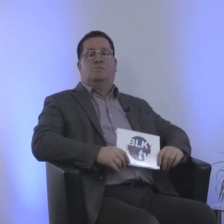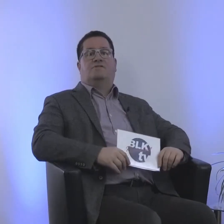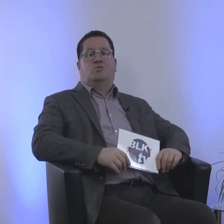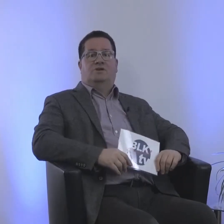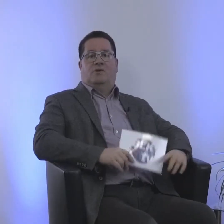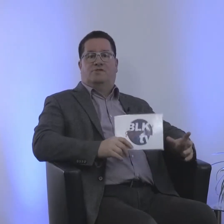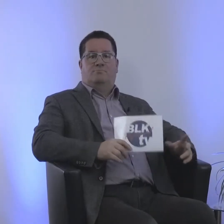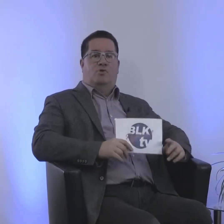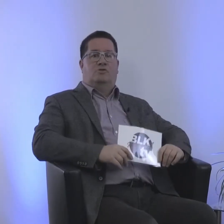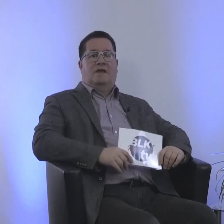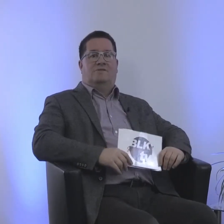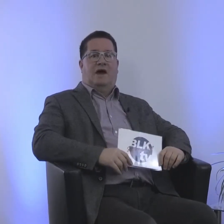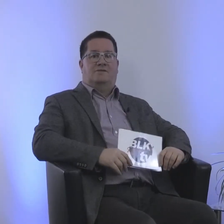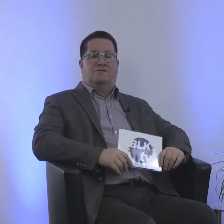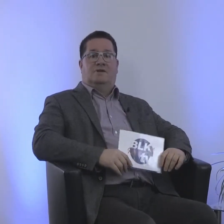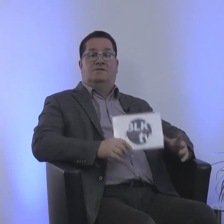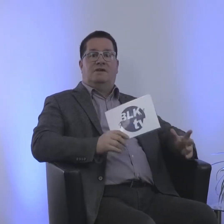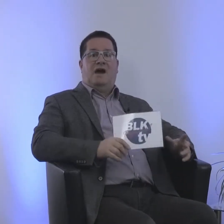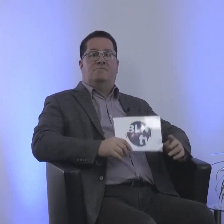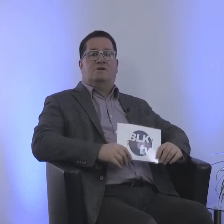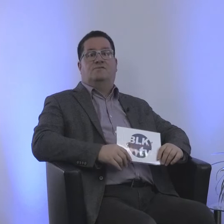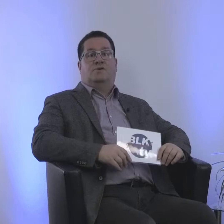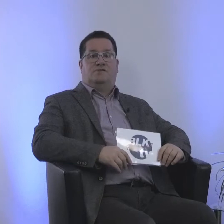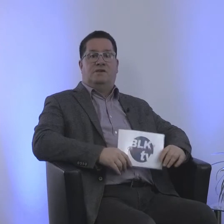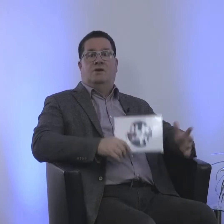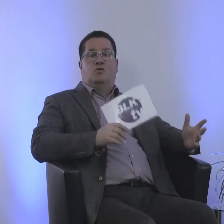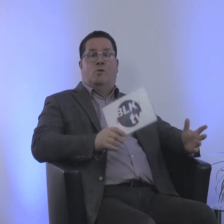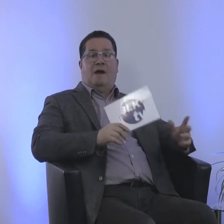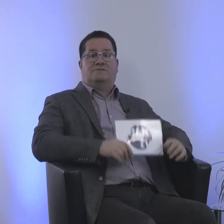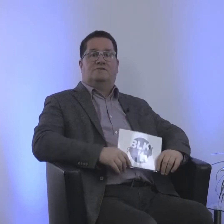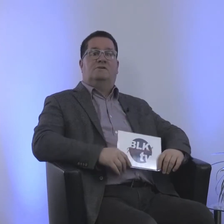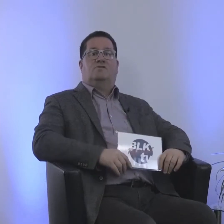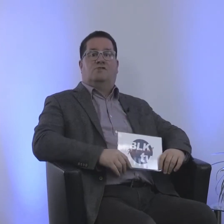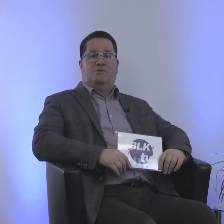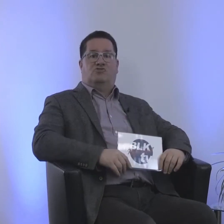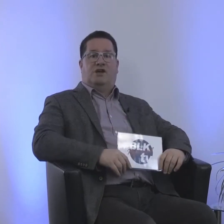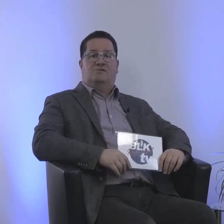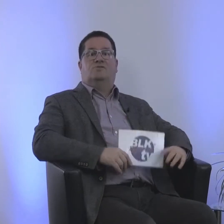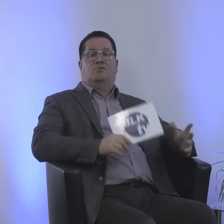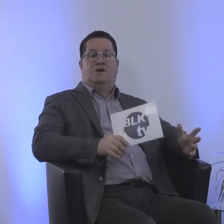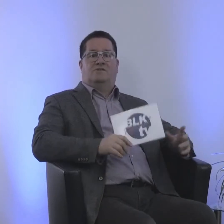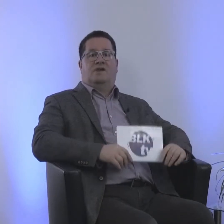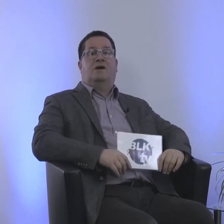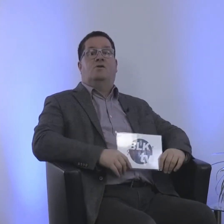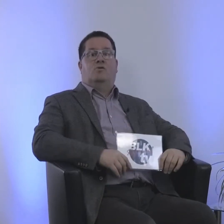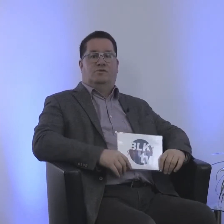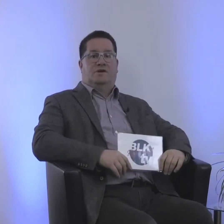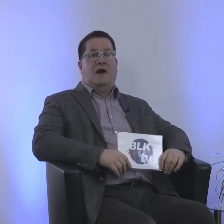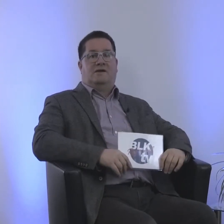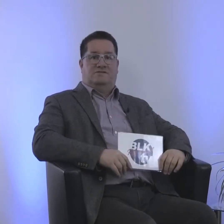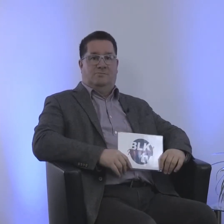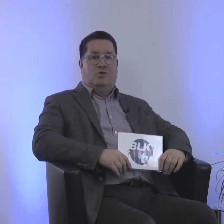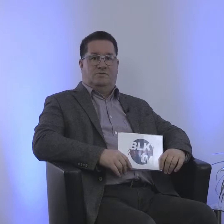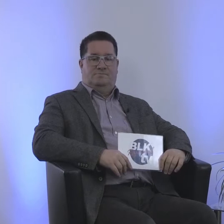Aktuelle Informationen aus dem Burgenlandkreis, die haben wir für Sie kompakt zusammengestellt und hier ist er,